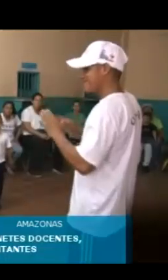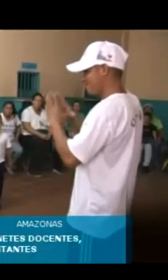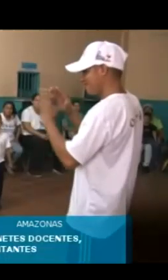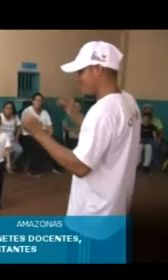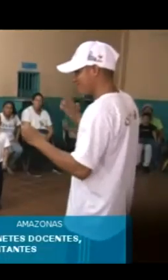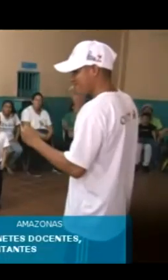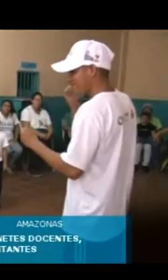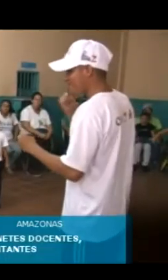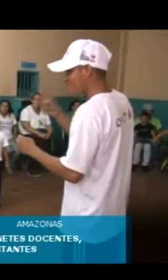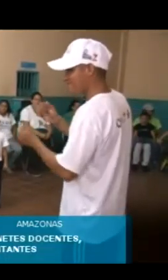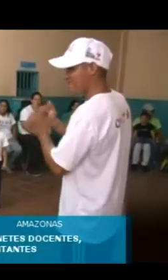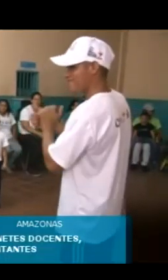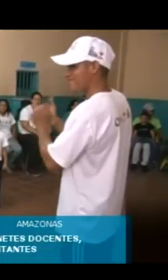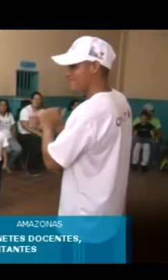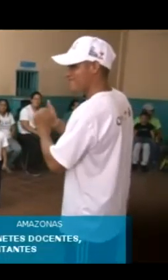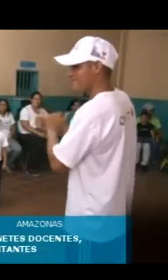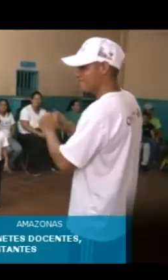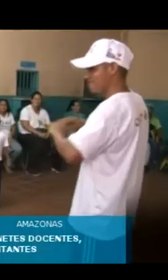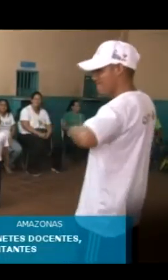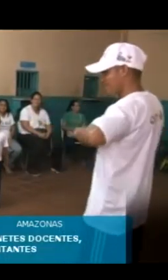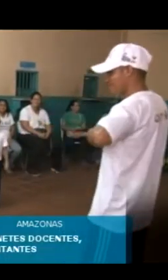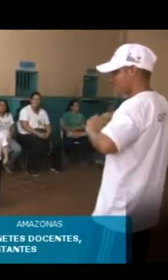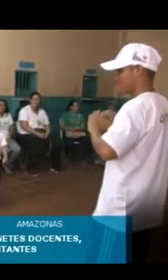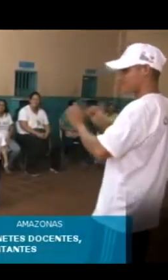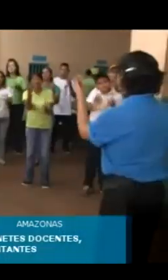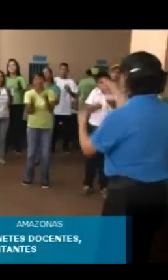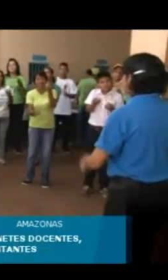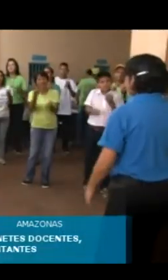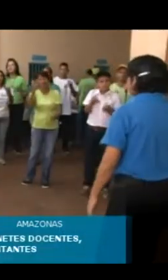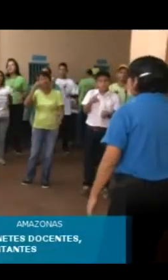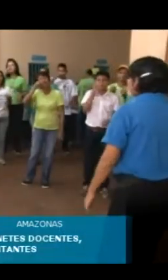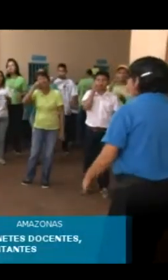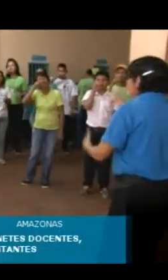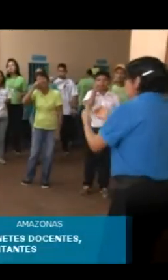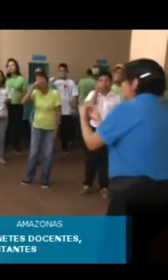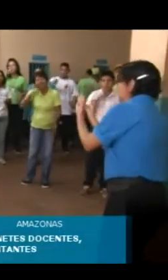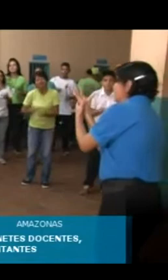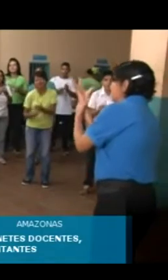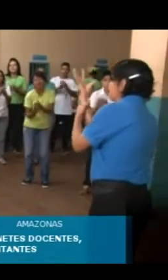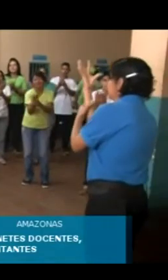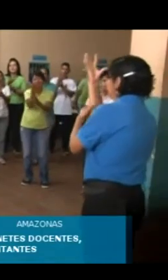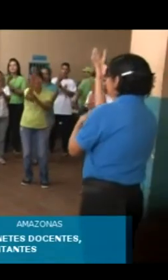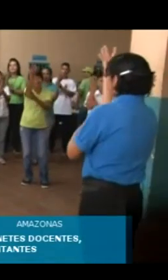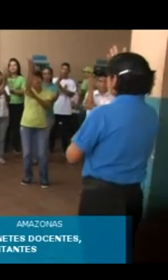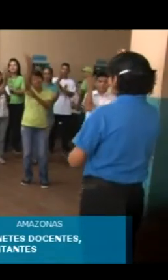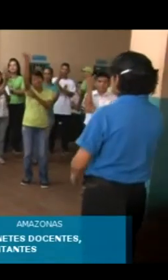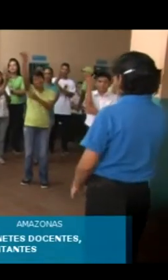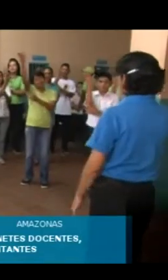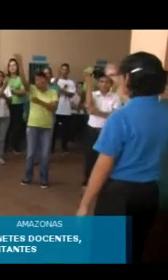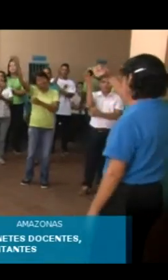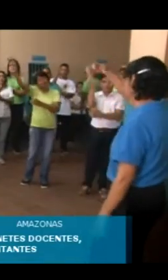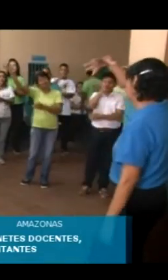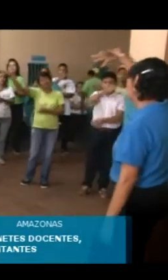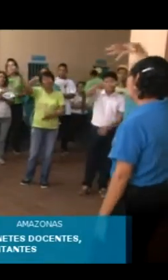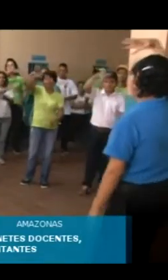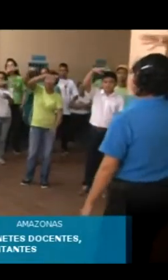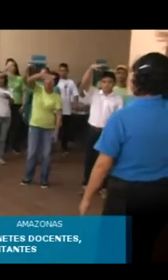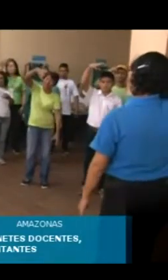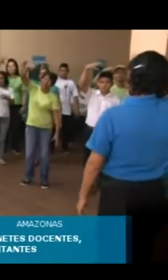marco del Día Internacional de las Personas con Discapacidad Auditiva, instituciones educativas se abocan a la atención de quienes los más necesitan y aportan al país.